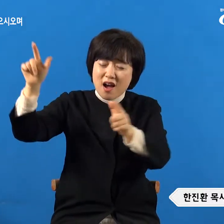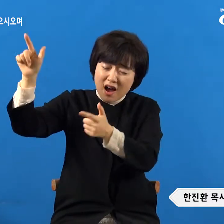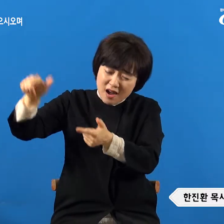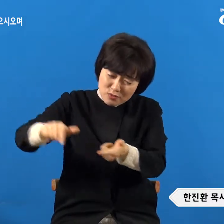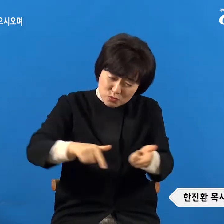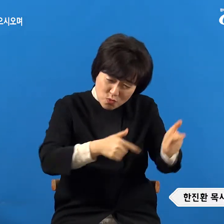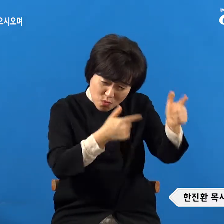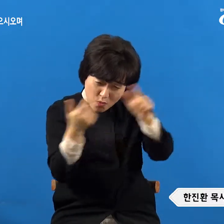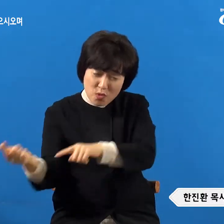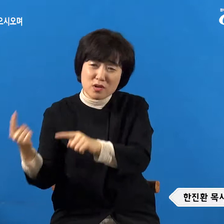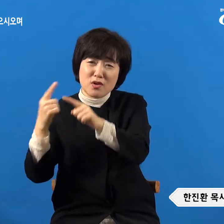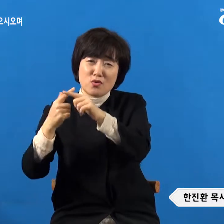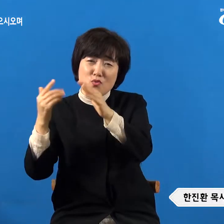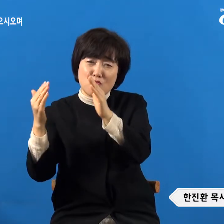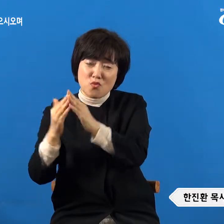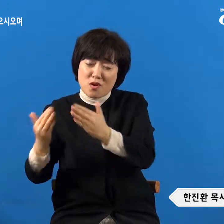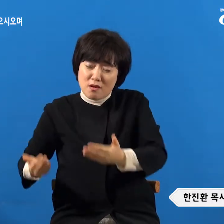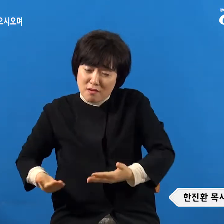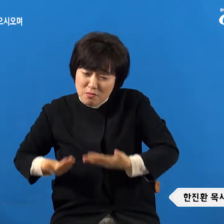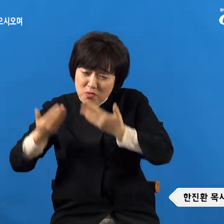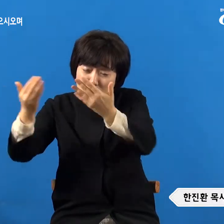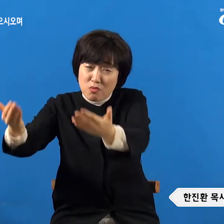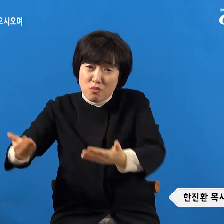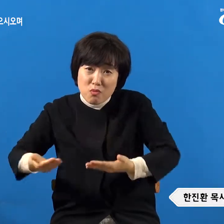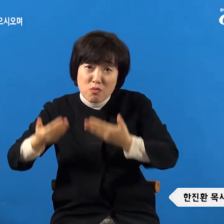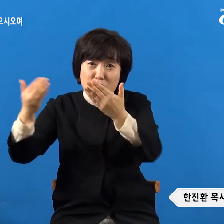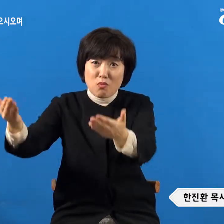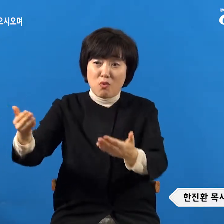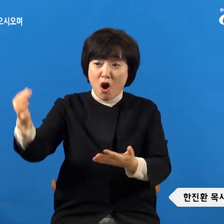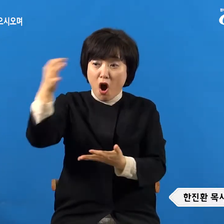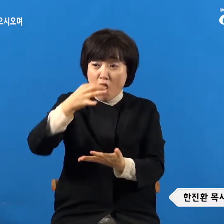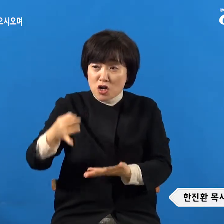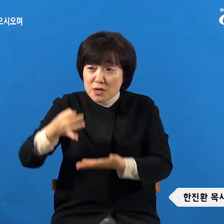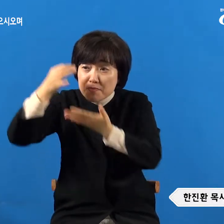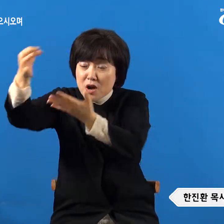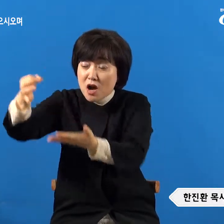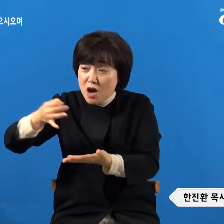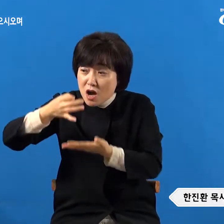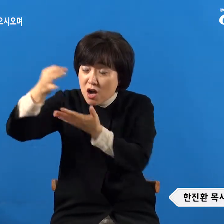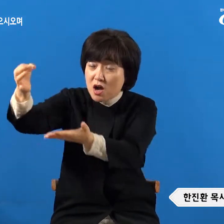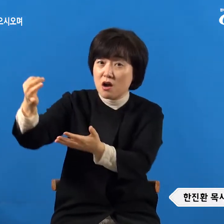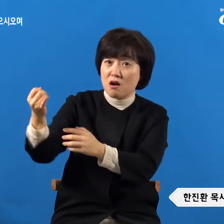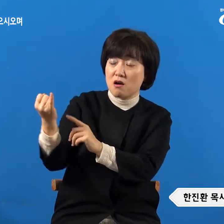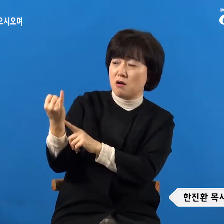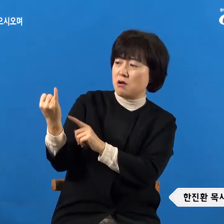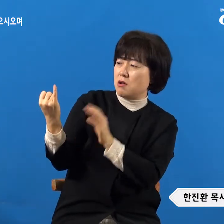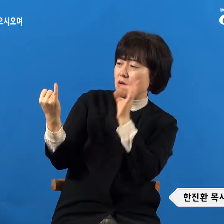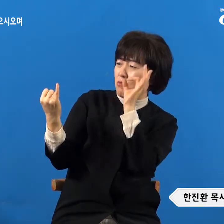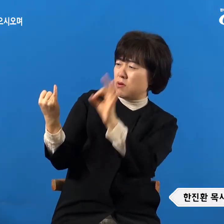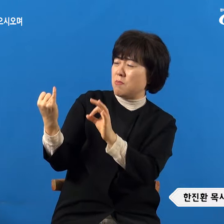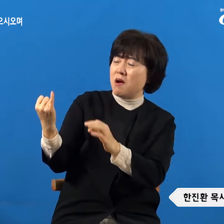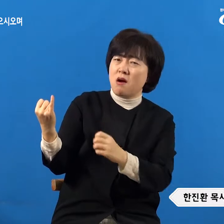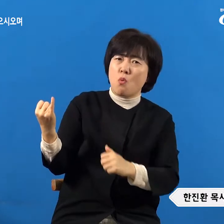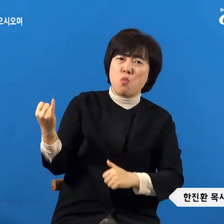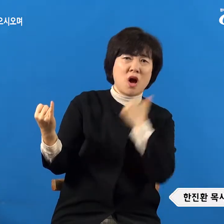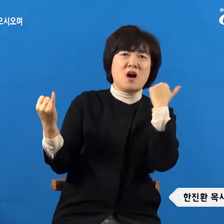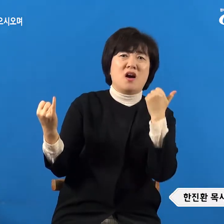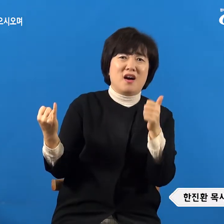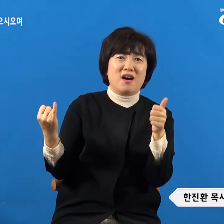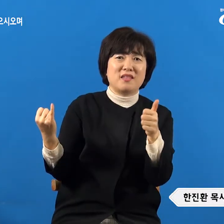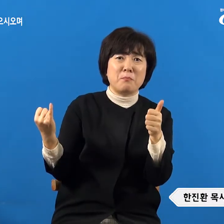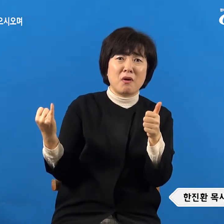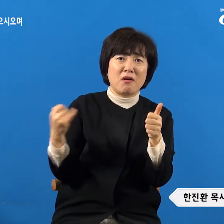하지요. 틈틈이 연보 갖다 바치지요. 그걸 쳐다보고 있자니 우라통이 터져서 견딜 수가